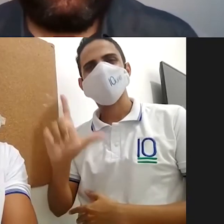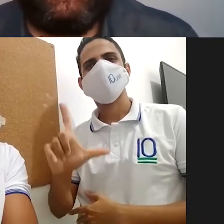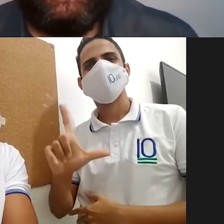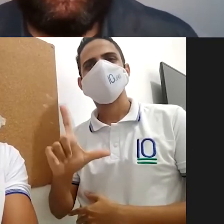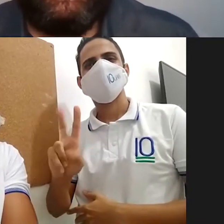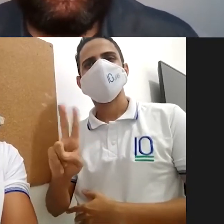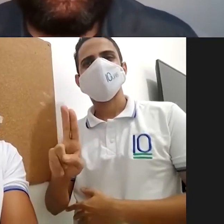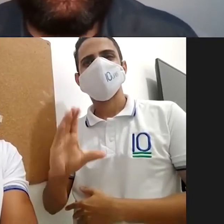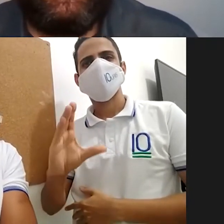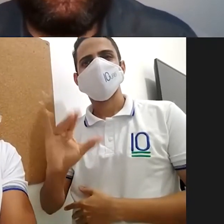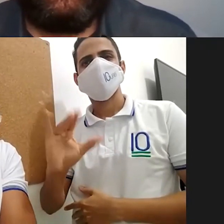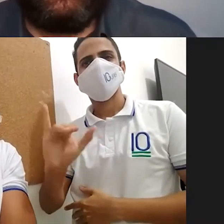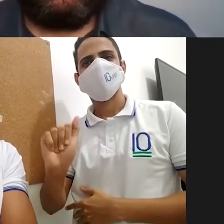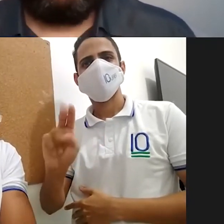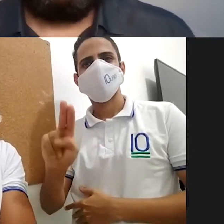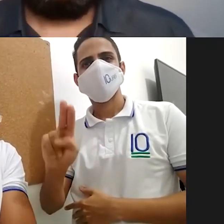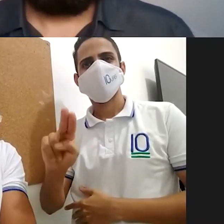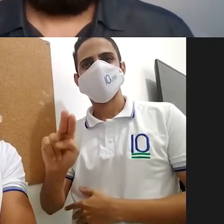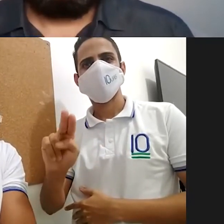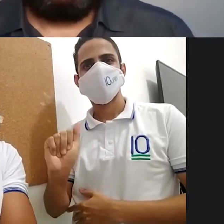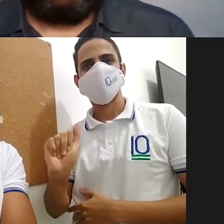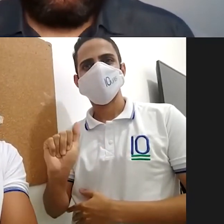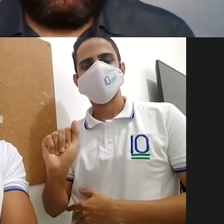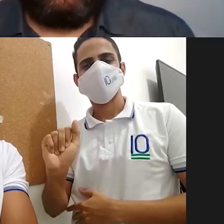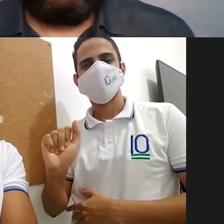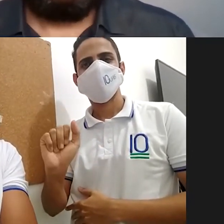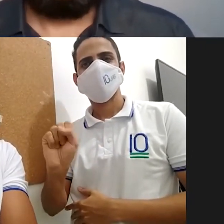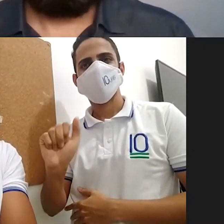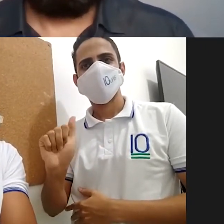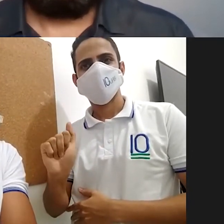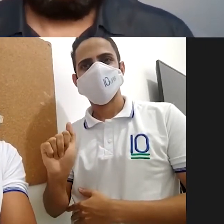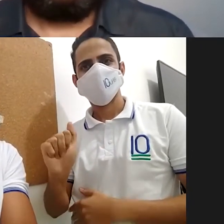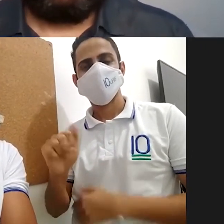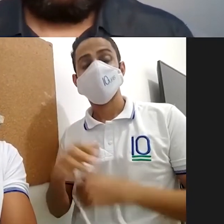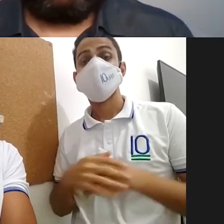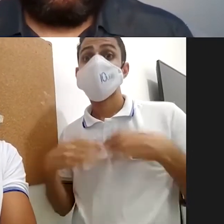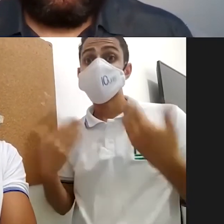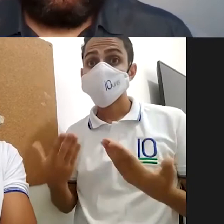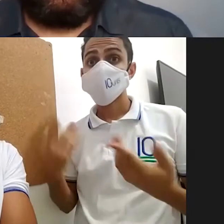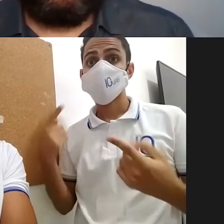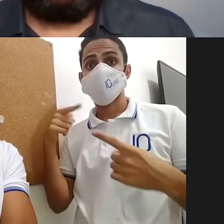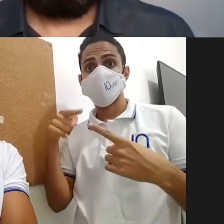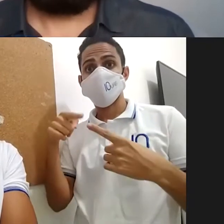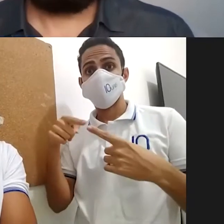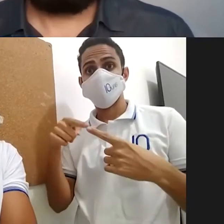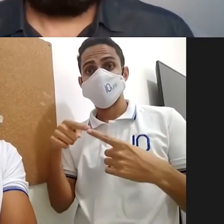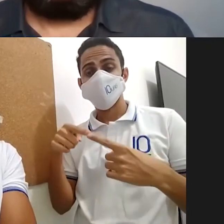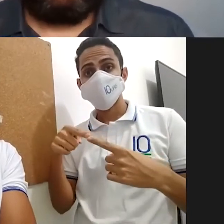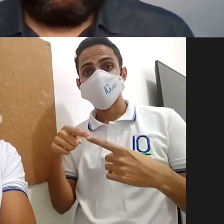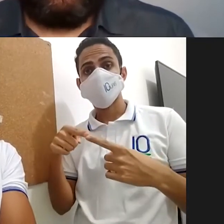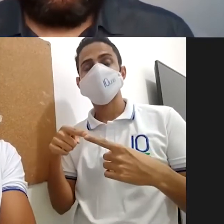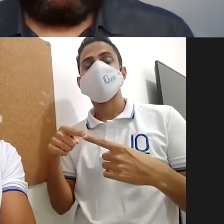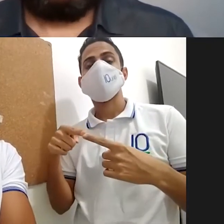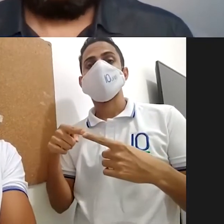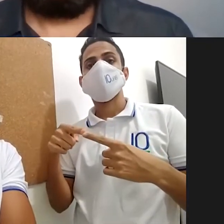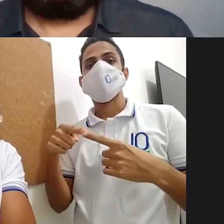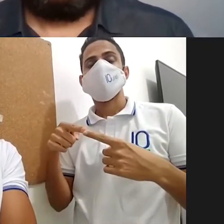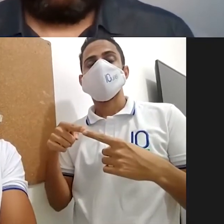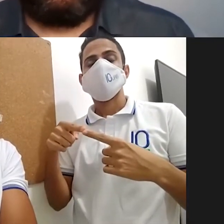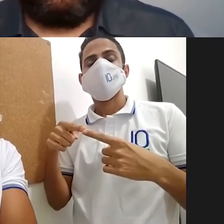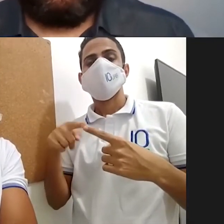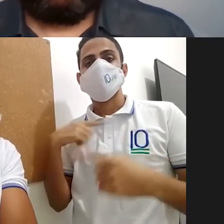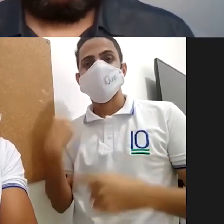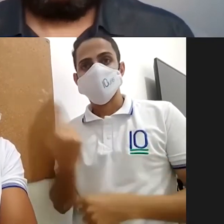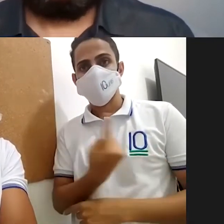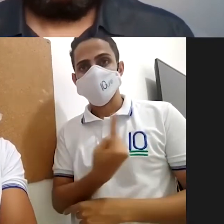O objetivo é a representatividade, certo? Nós buscamos colocar voz na Câmara do Município de Natal.